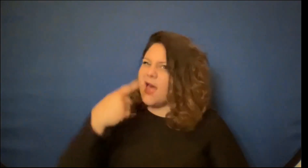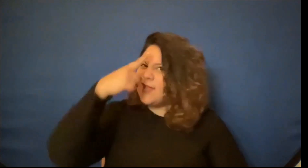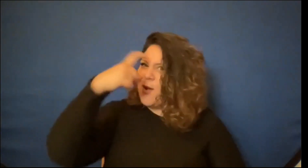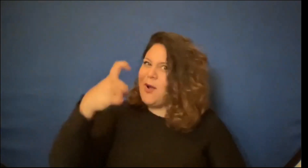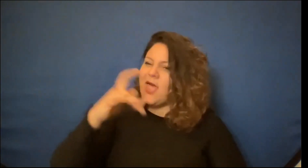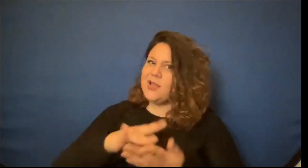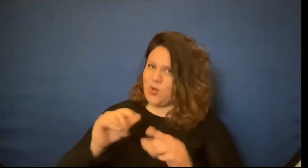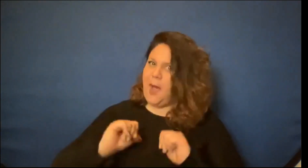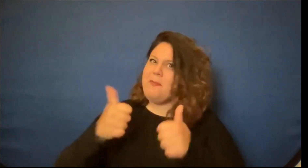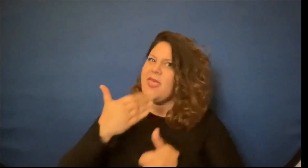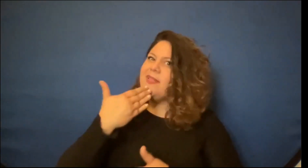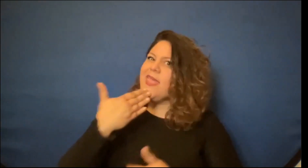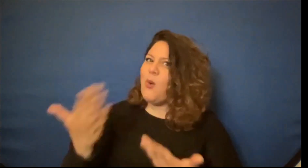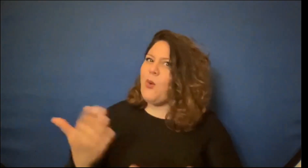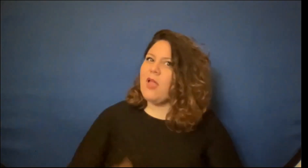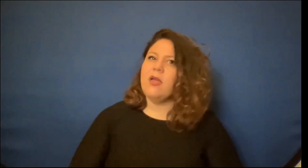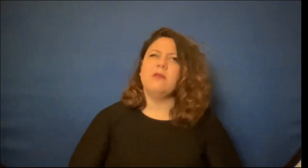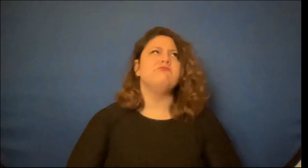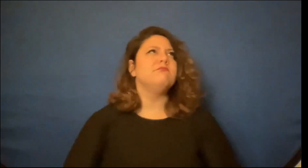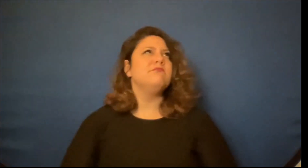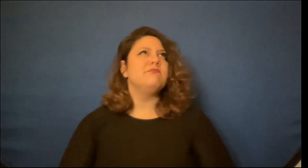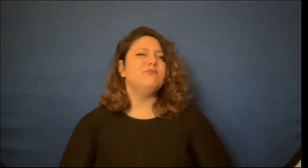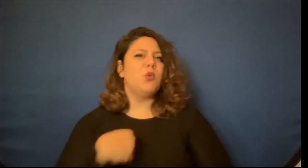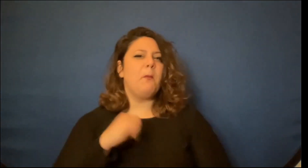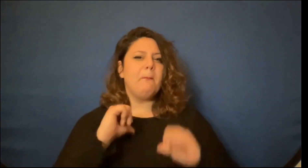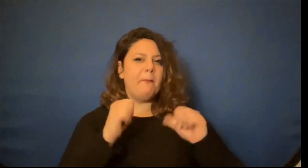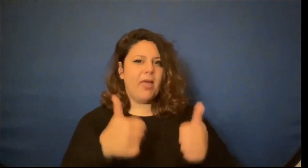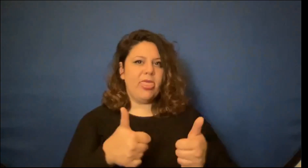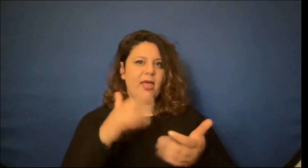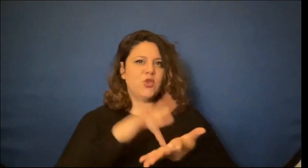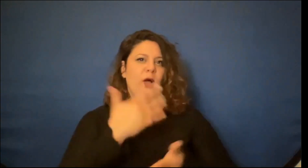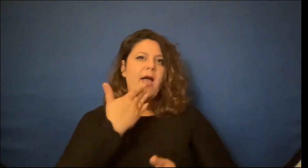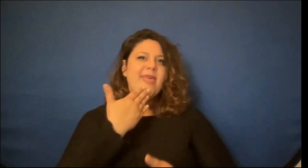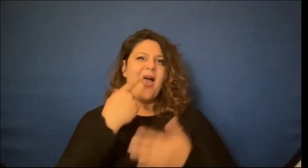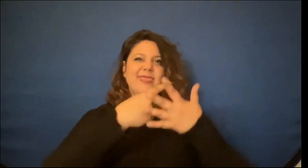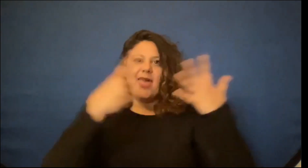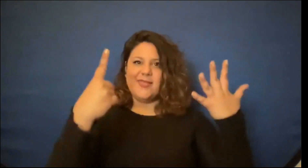cuando empezaste en Pues el nuevo colegio? empecé a ir con 16 años.